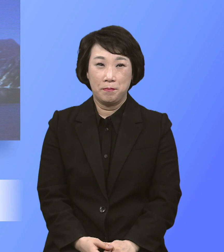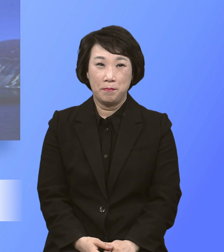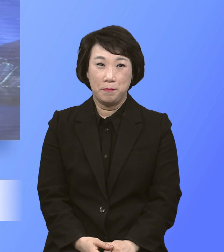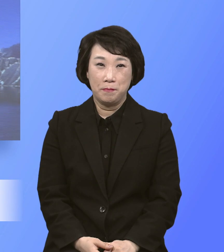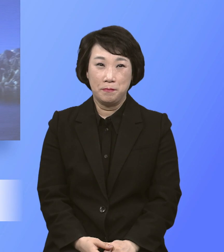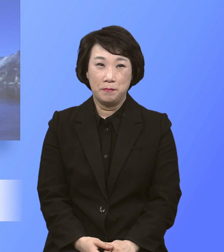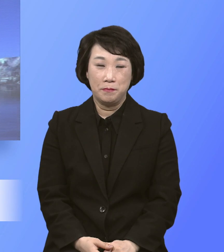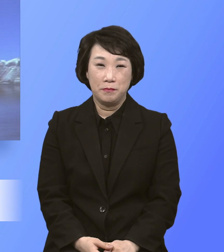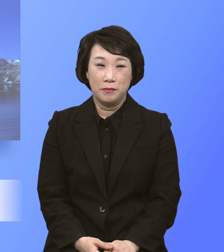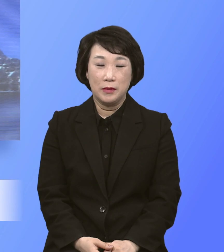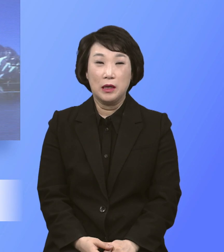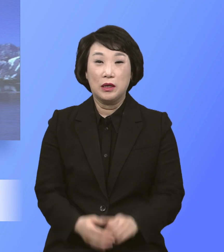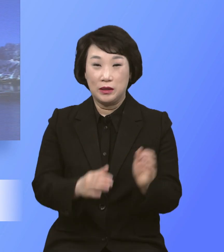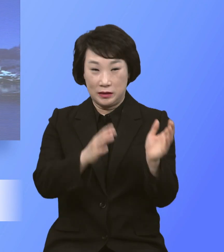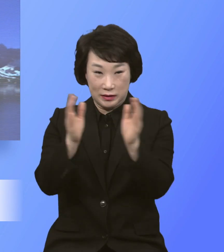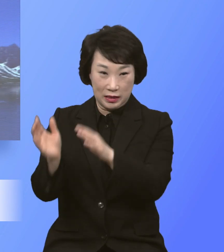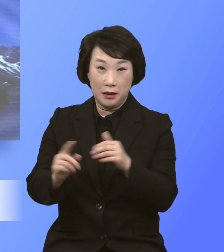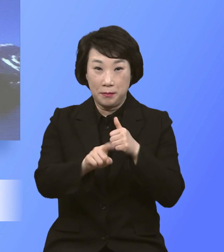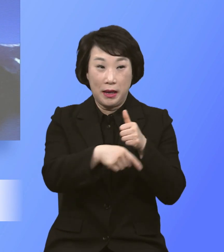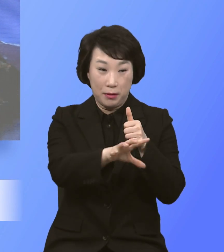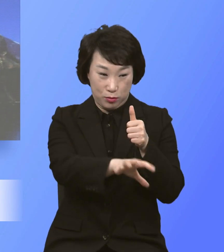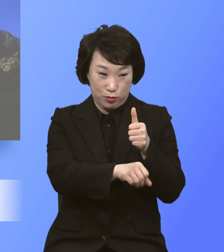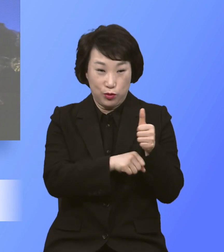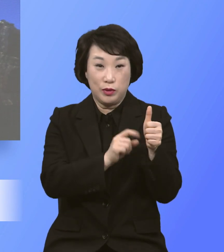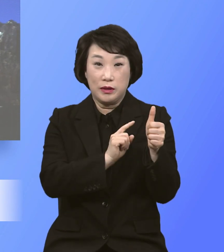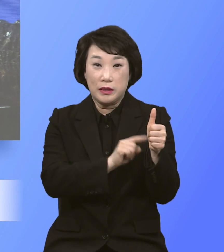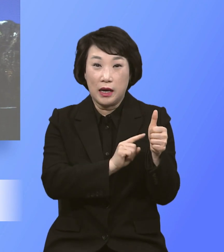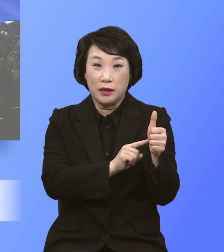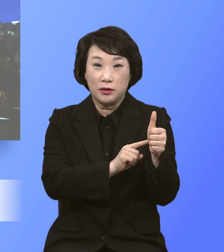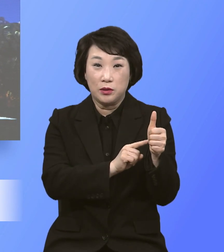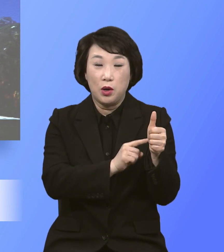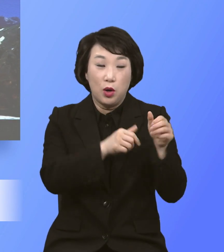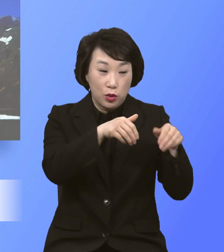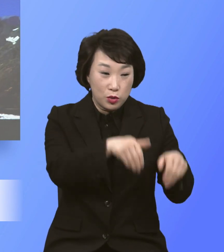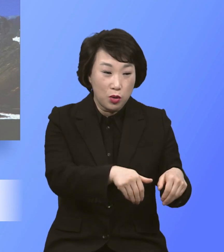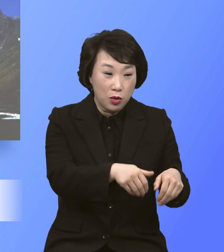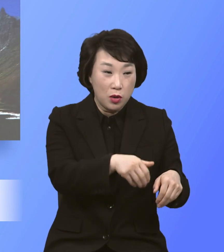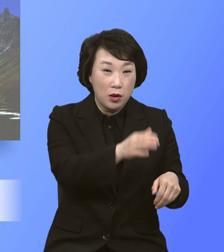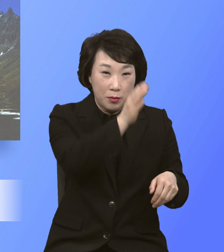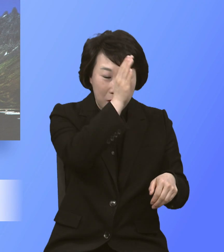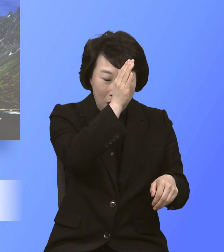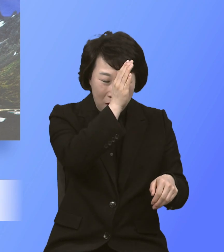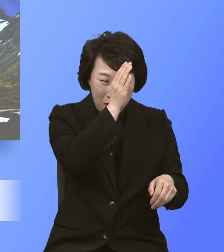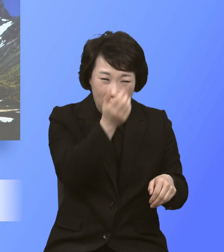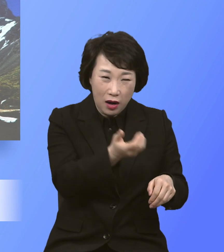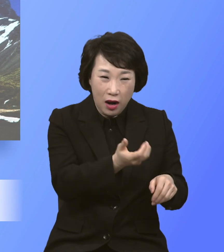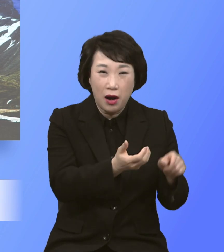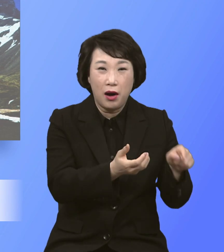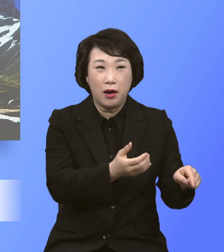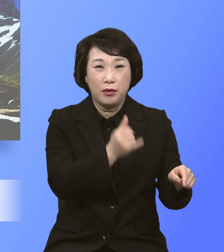이 백부장도 자기 하인의 병든 고통